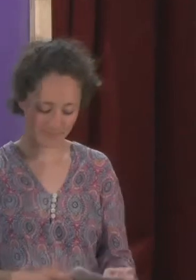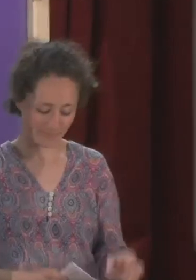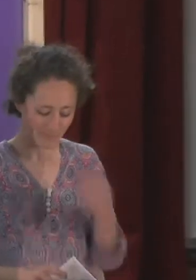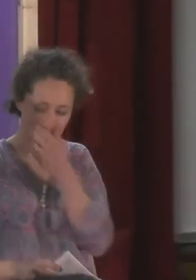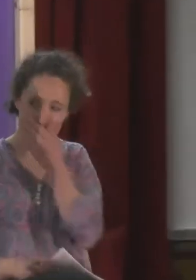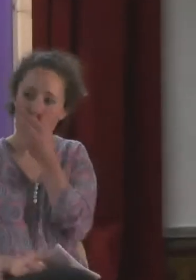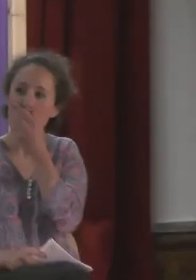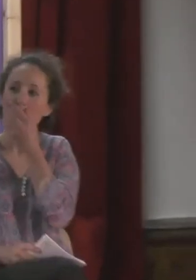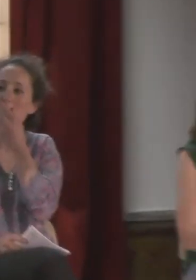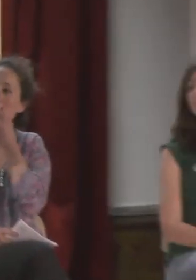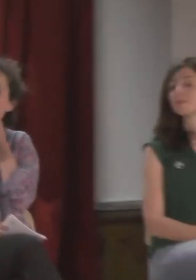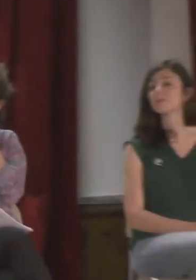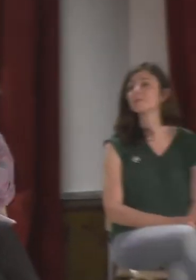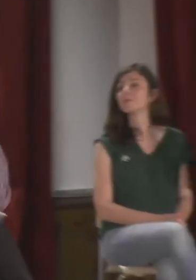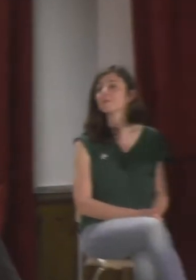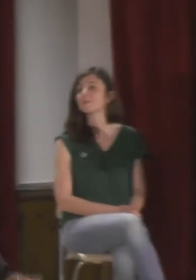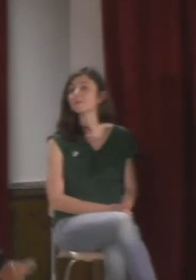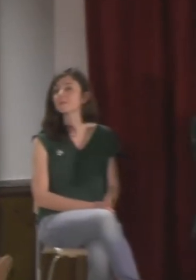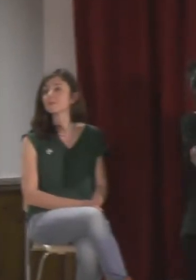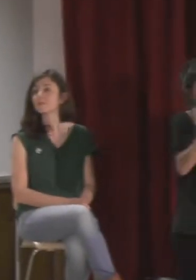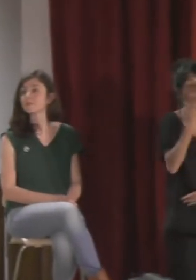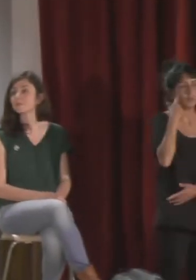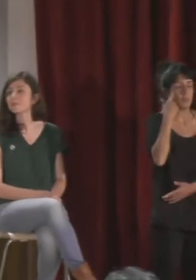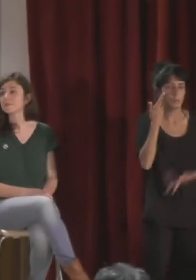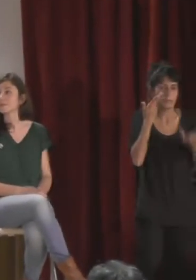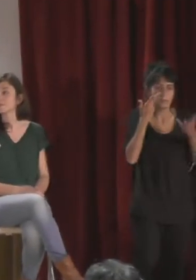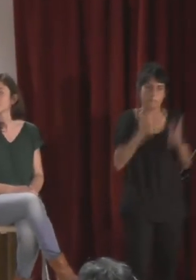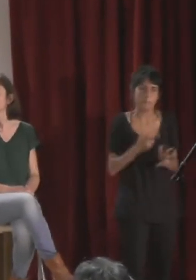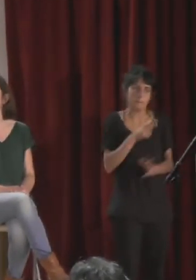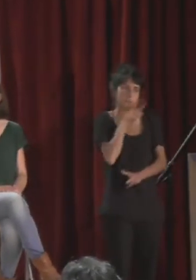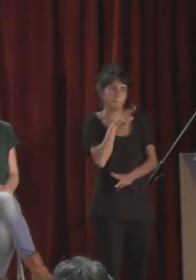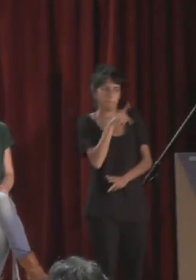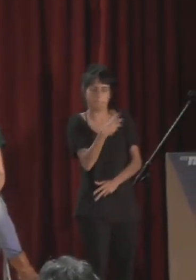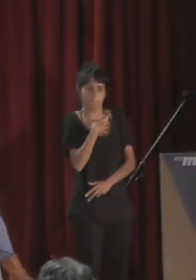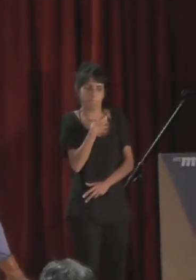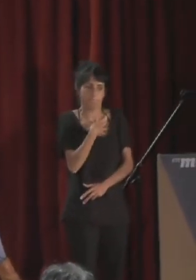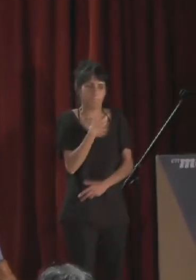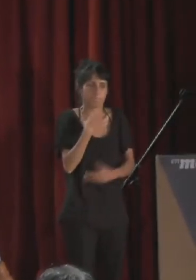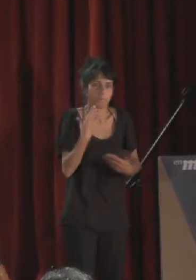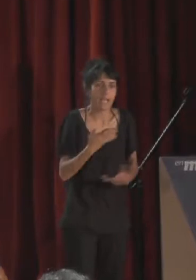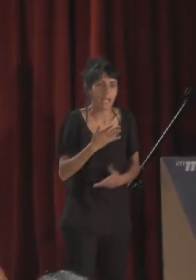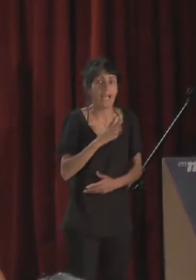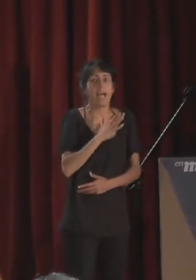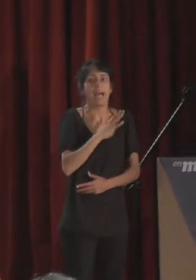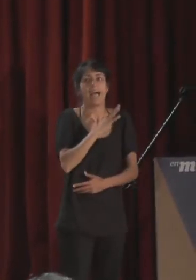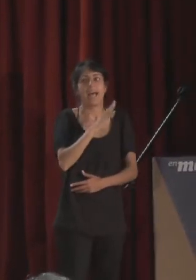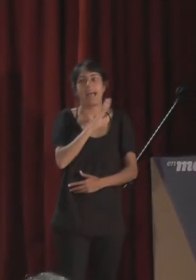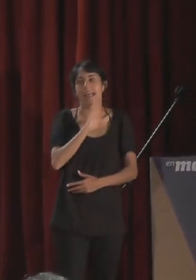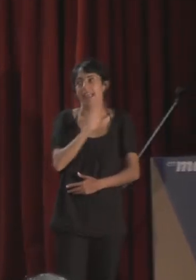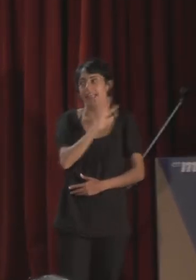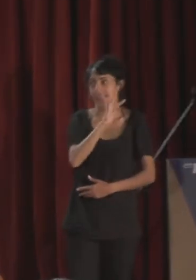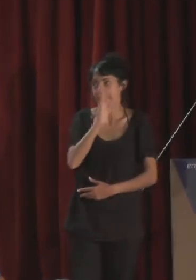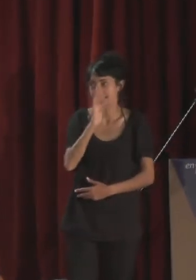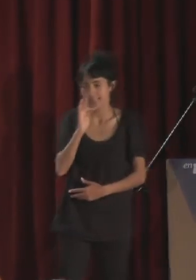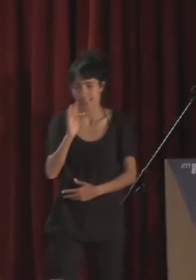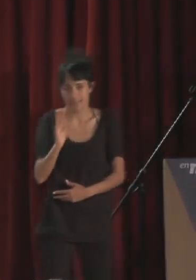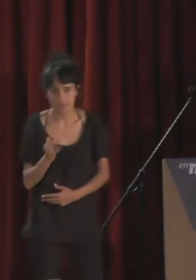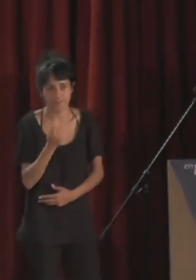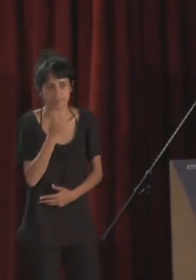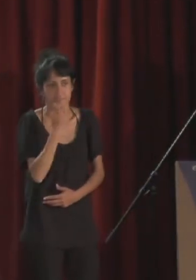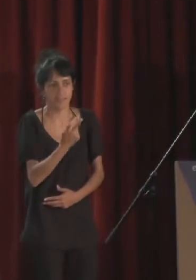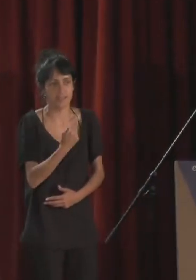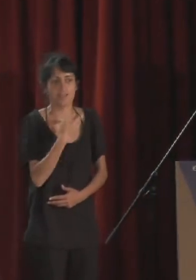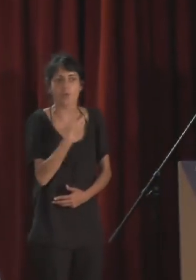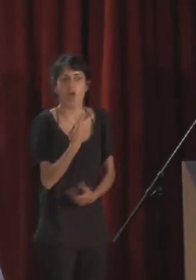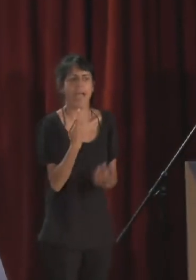Voume poñer de pé porque non teño a costumbre de falar sentado. E ademais é momento de erguernos e erguer a nosa voz e erguer a forte, cada día